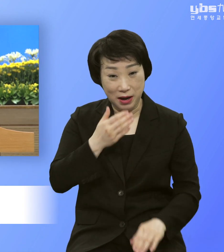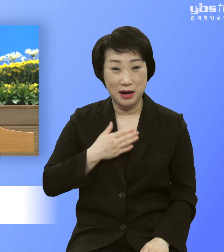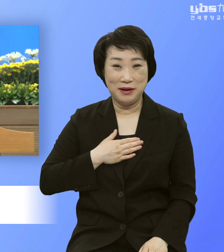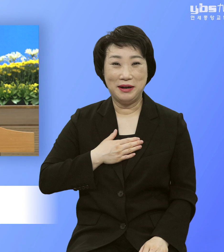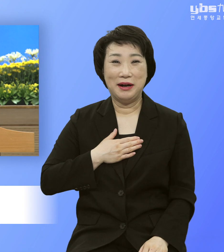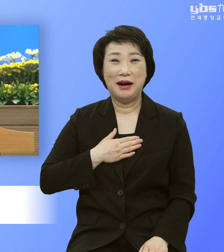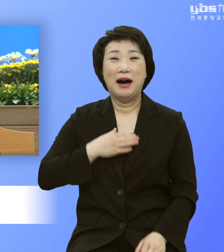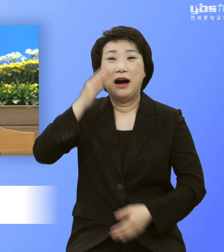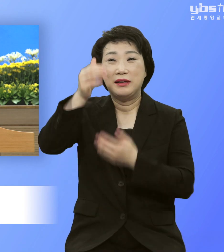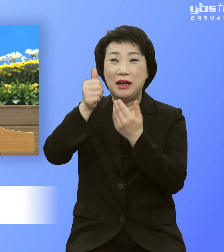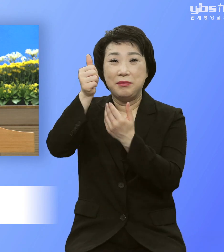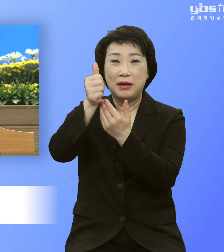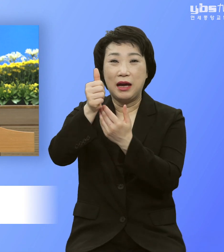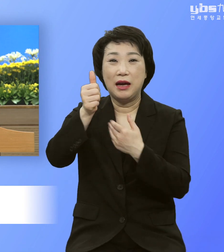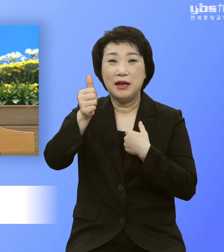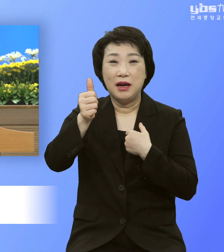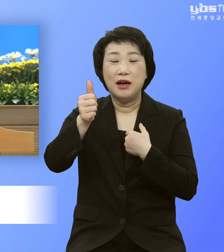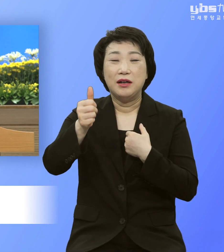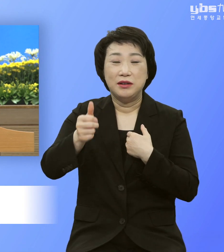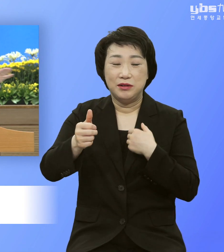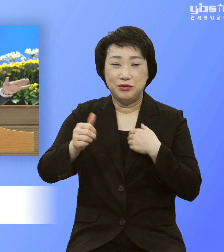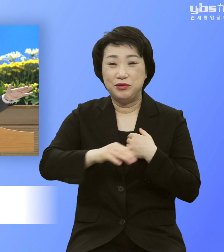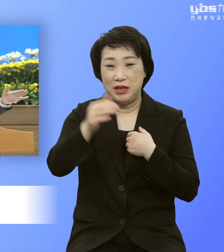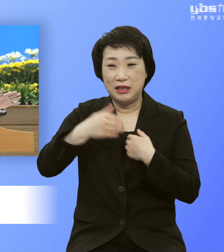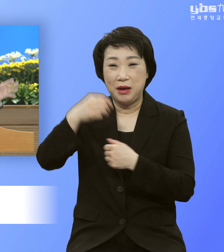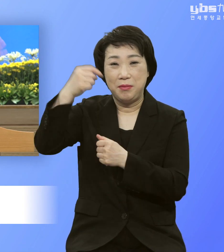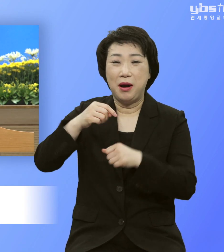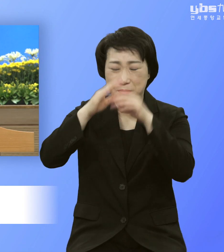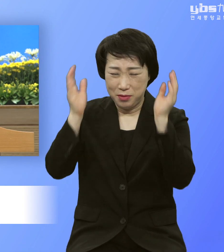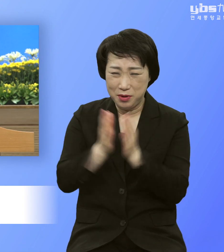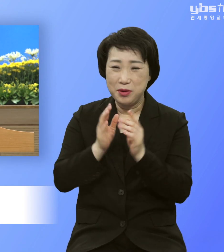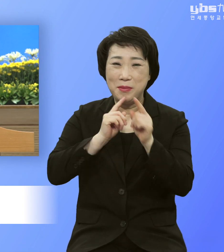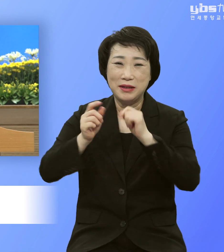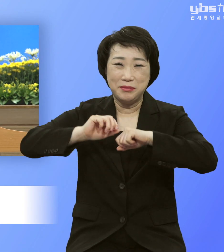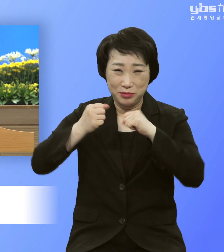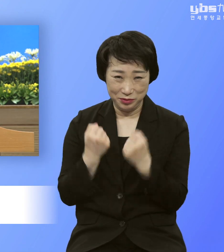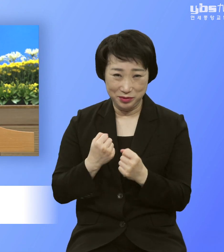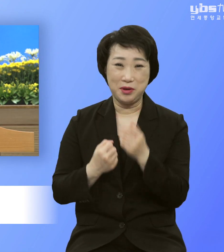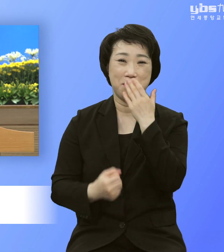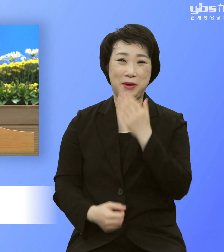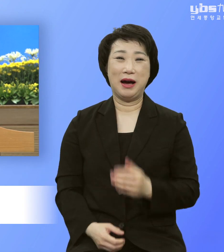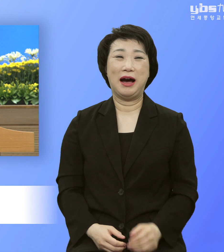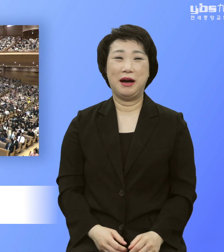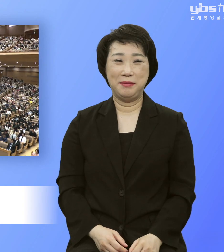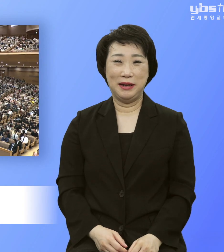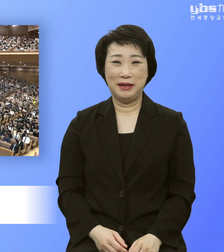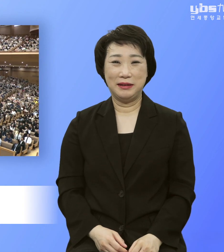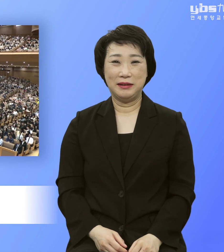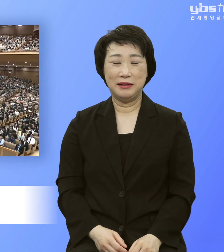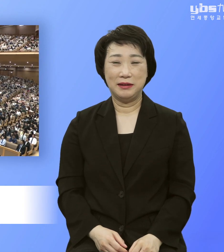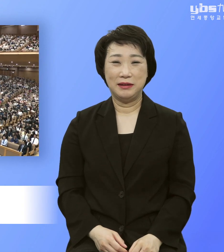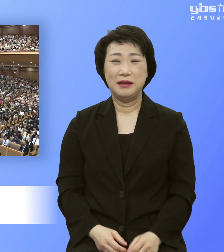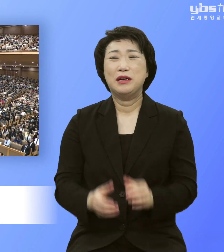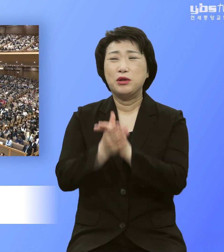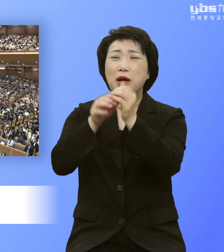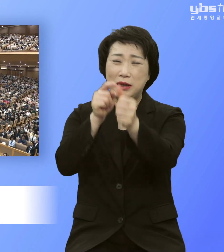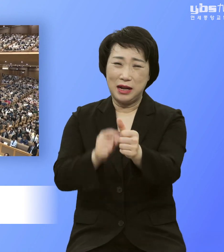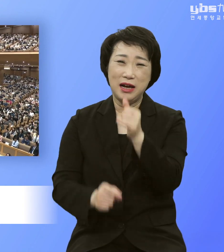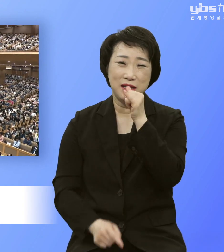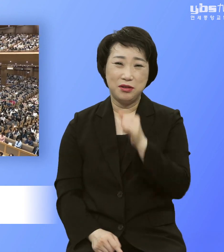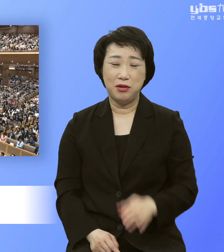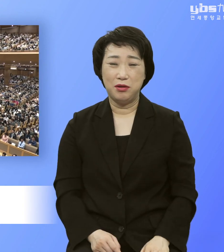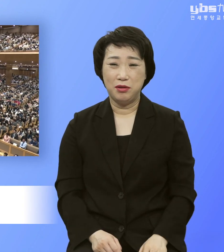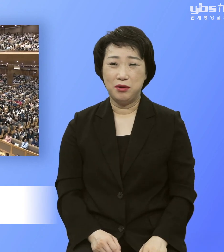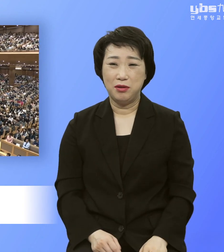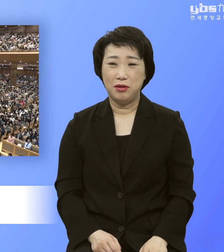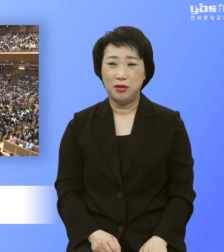있고 하나님께서 주님께서 명령하신 말씀을 다 순종할 수 있다 이 말이야. 기도해라 그 말.